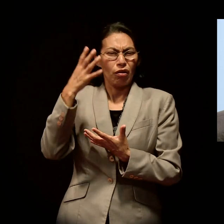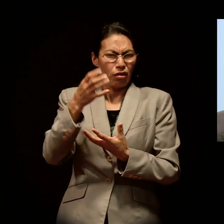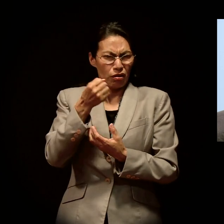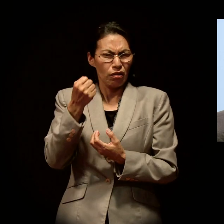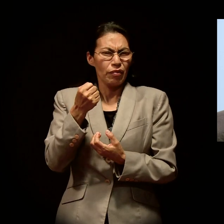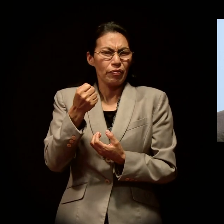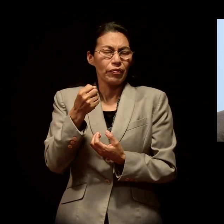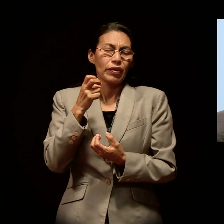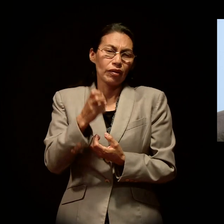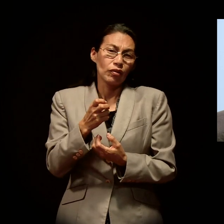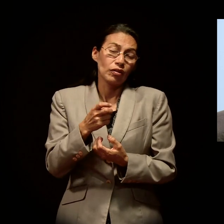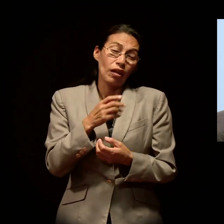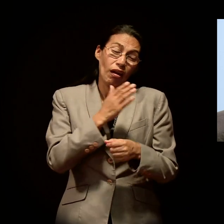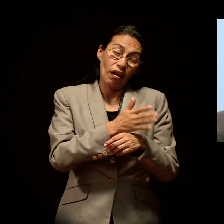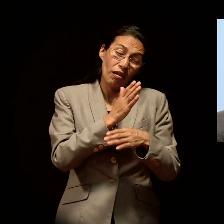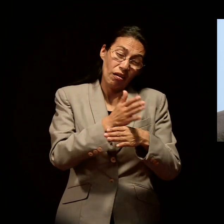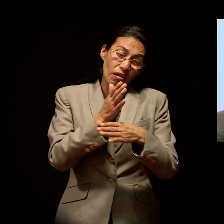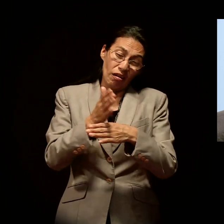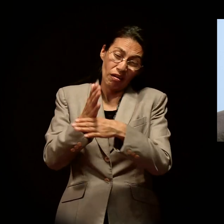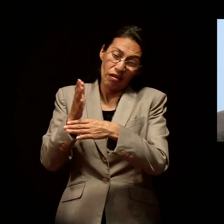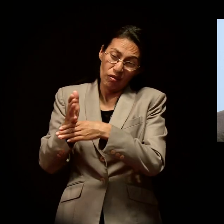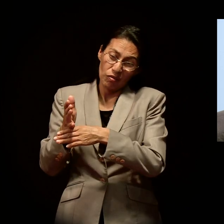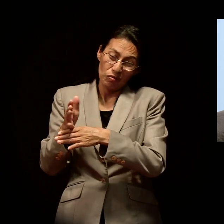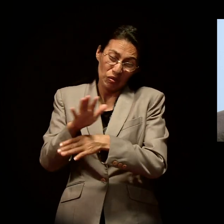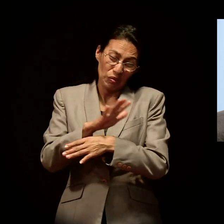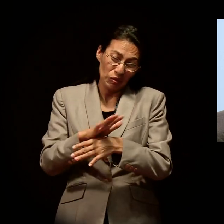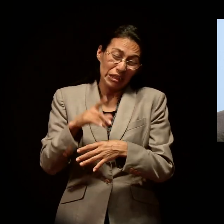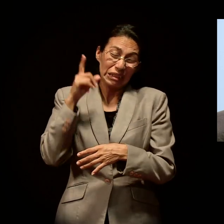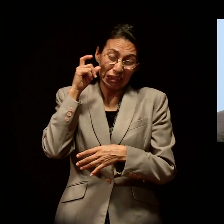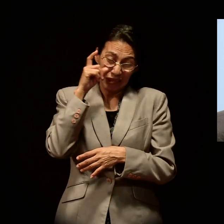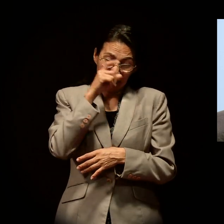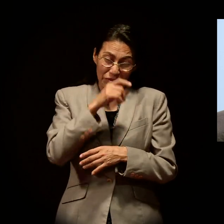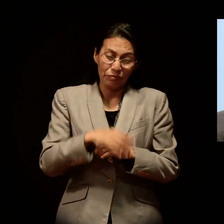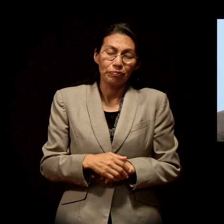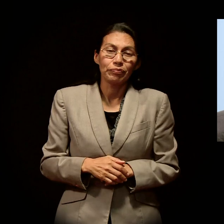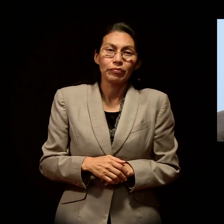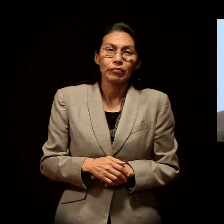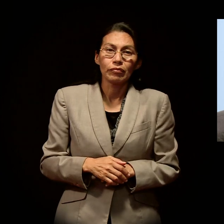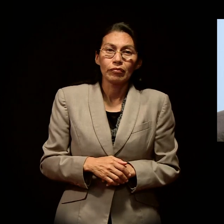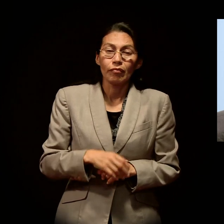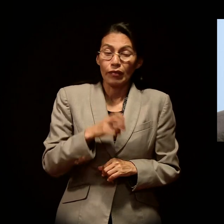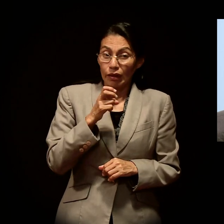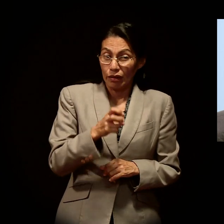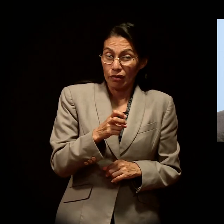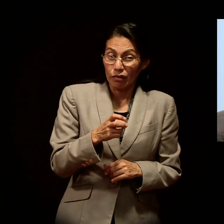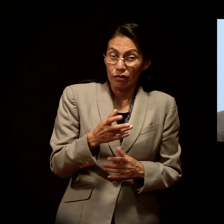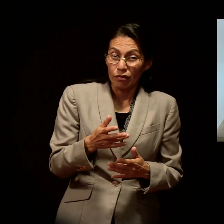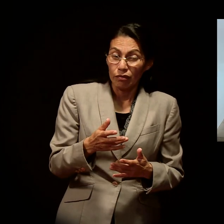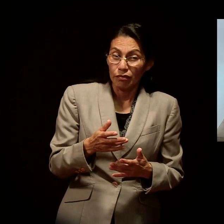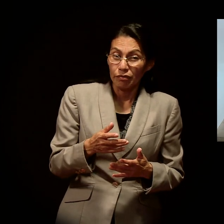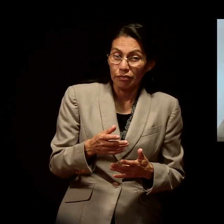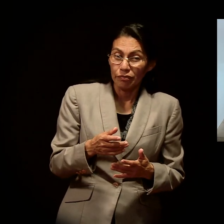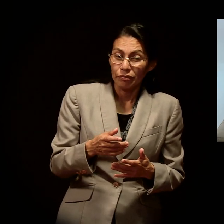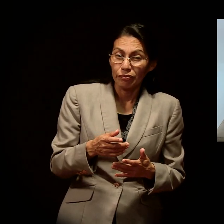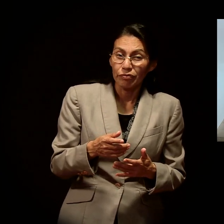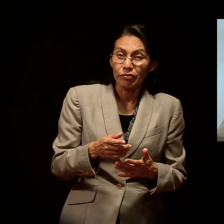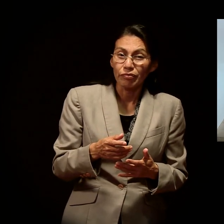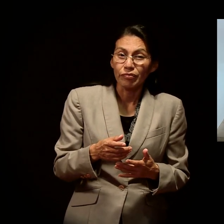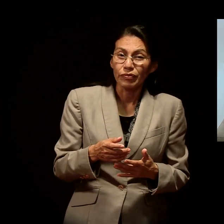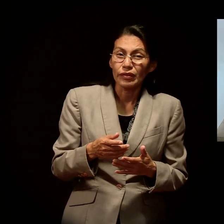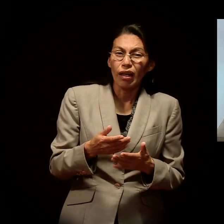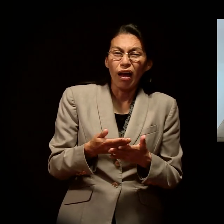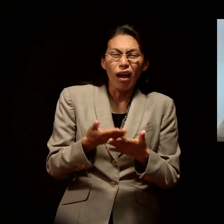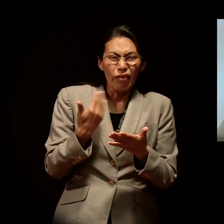de alguno de ellos sobre esto Pues sí va a tener que empezar a castigarlos severamente esto fue una época